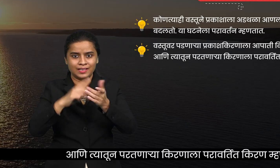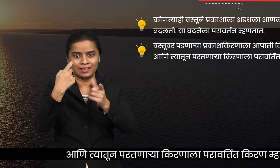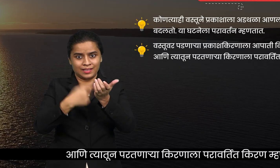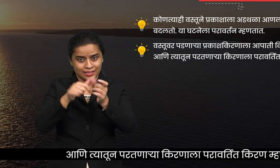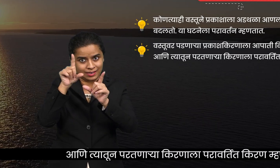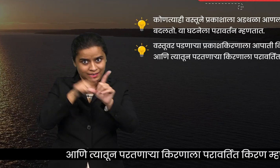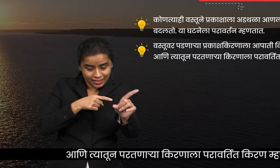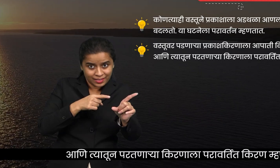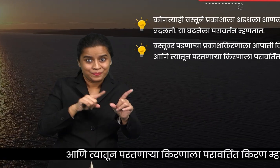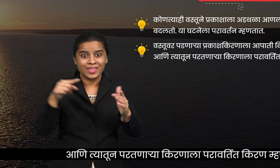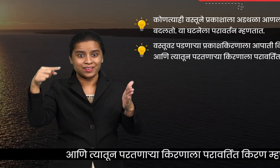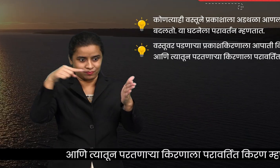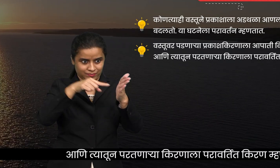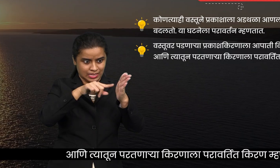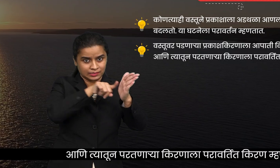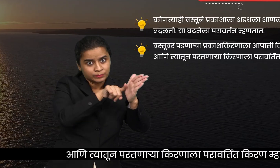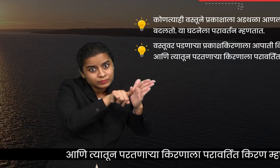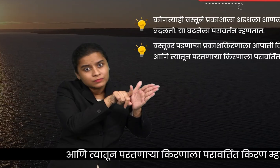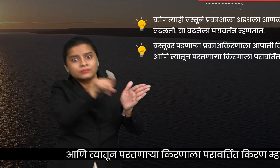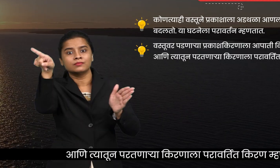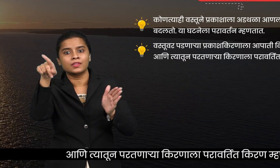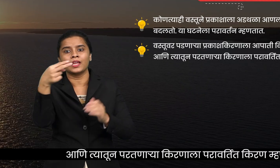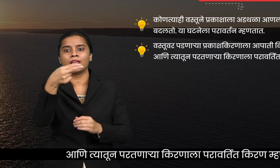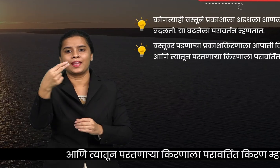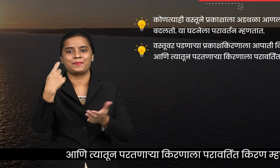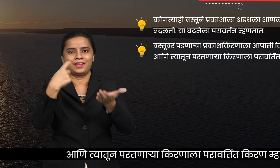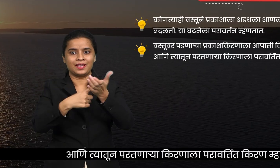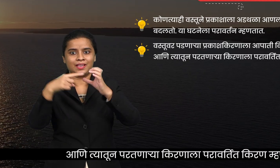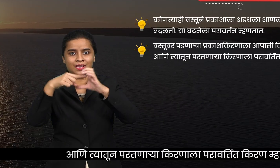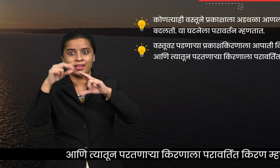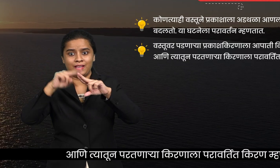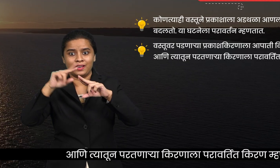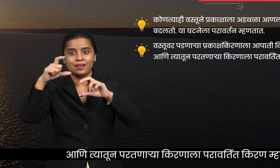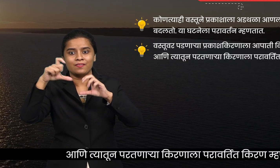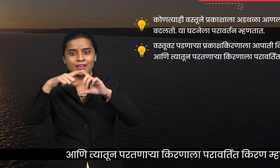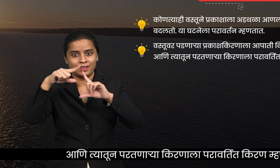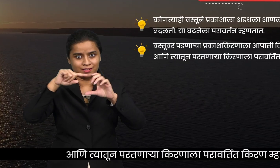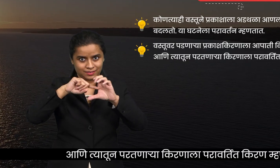आणि त्यातून परतणाऱ्या किरणाला परावर्तित किरण म्हणतात.